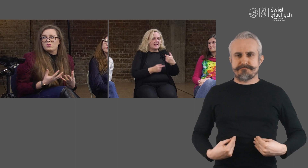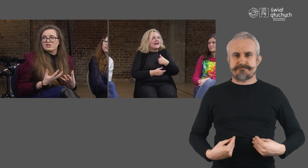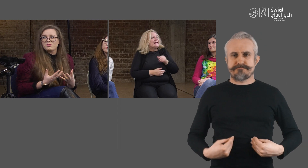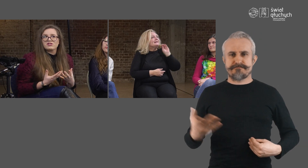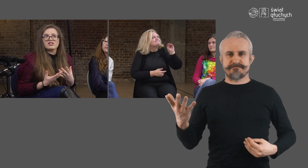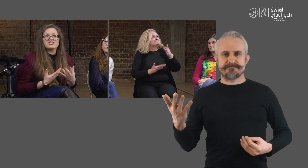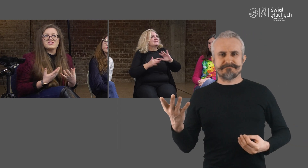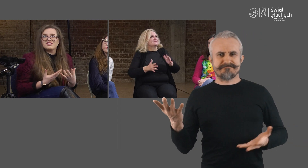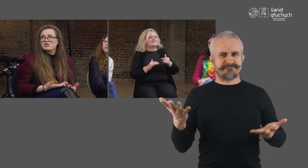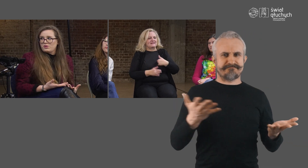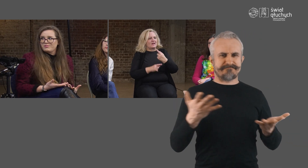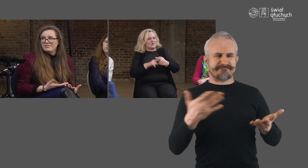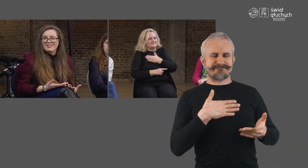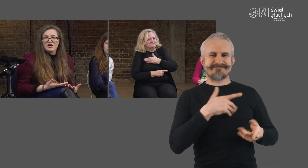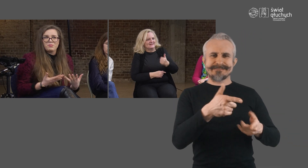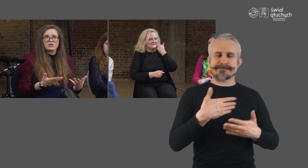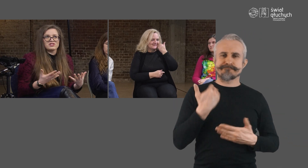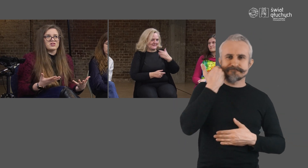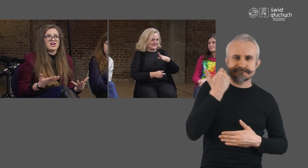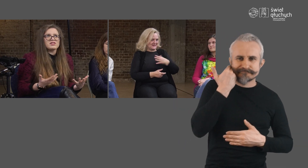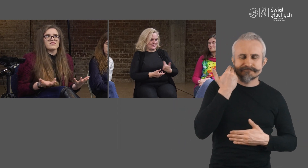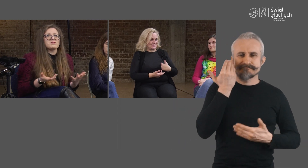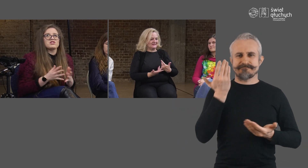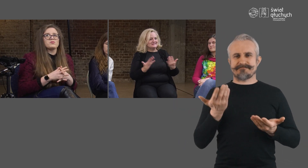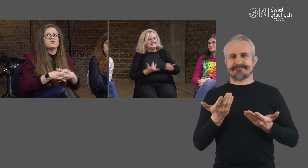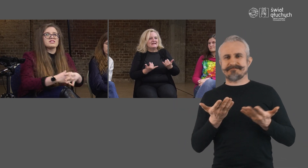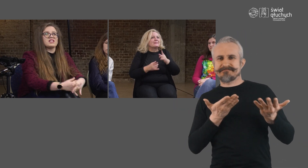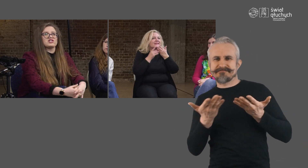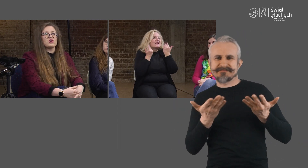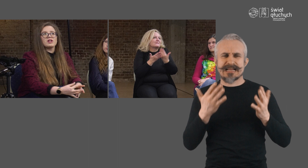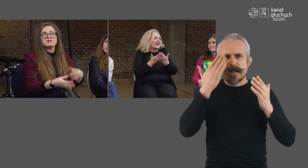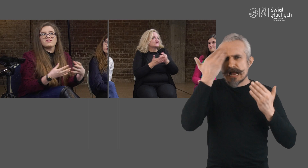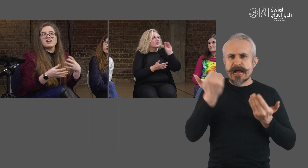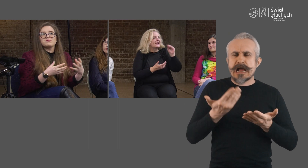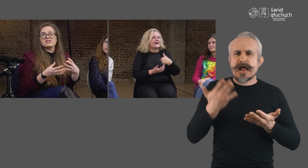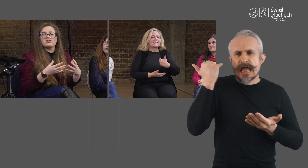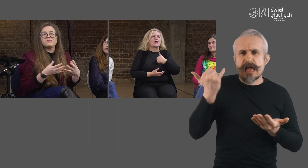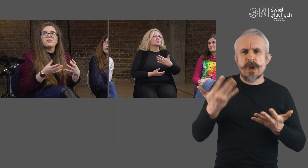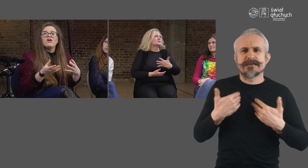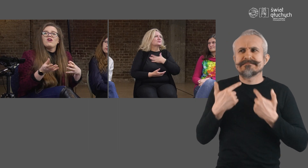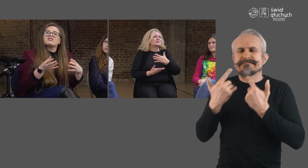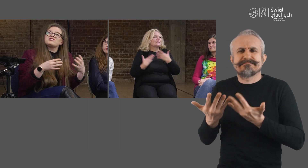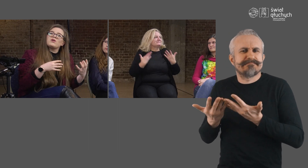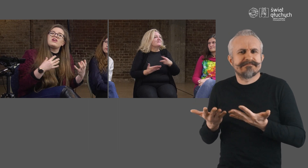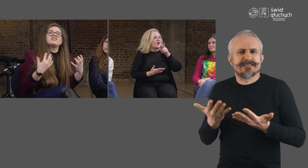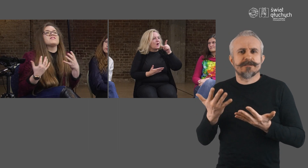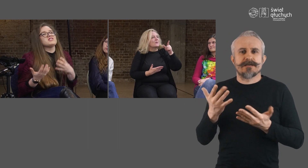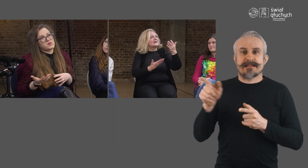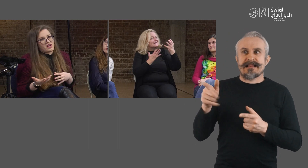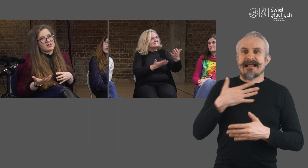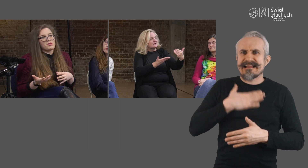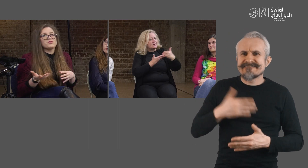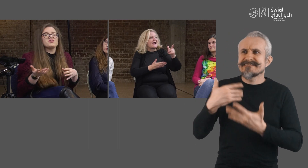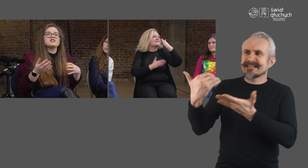niego podejść, bo ja trochę się wstydziłam podejść do niego. Nie wiem, szczerze mówiąc, dlaczego, ale mi się wydaje przez to, że on chciał, ale nie